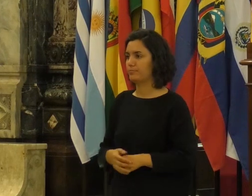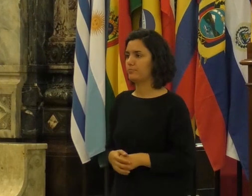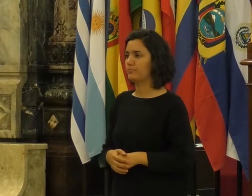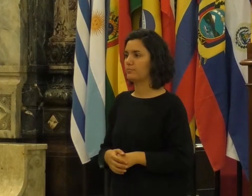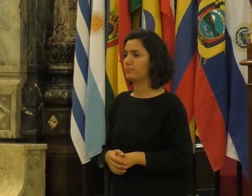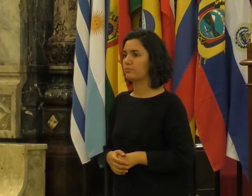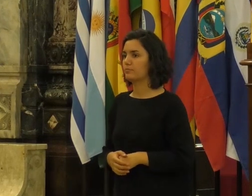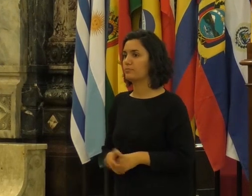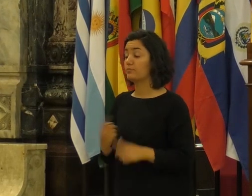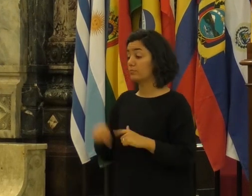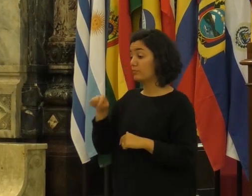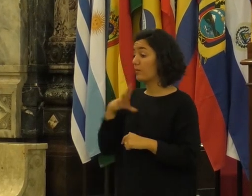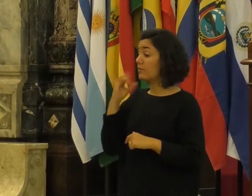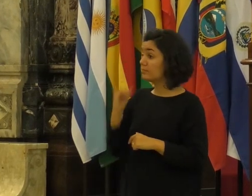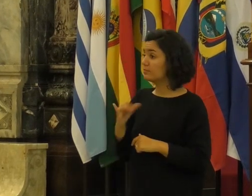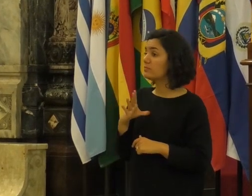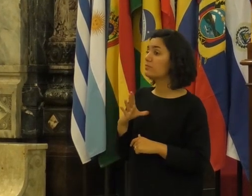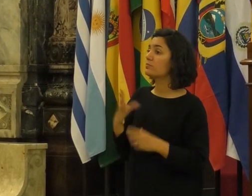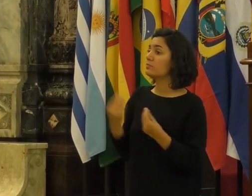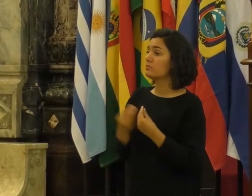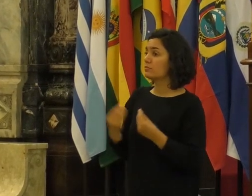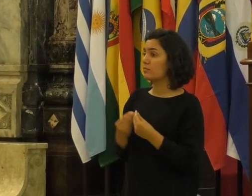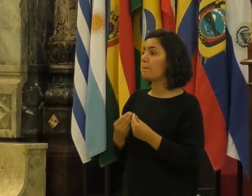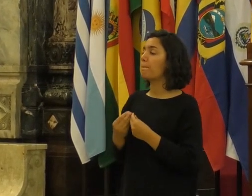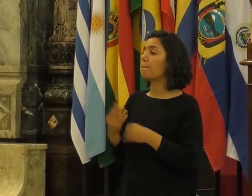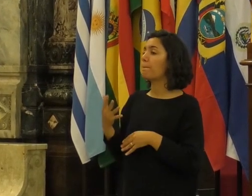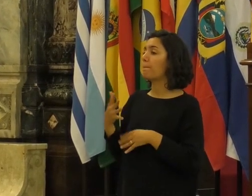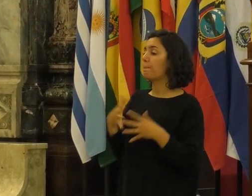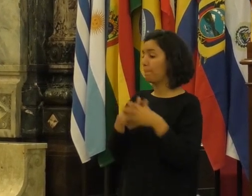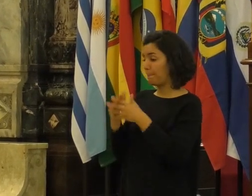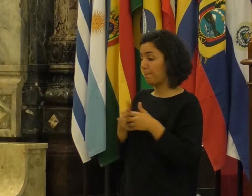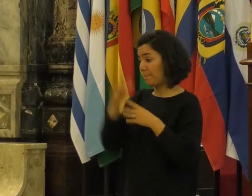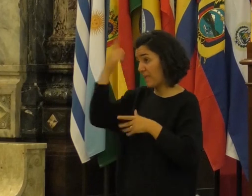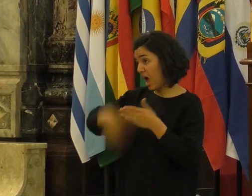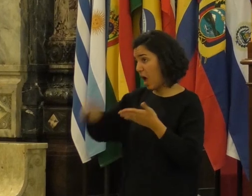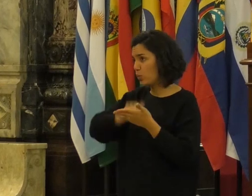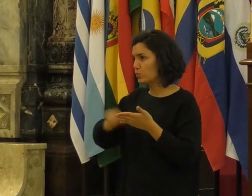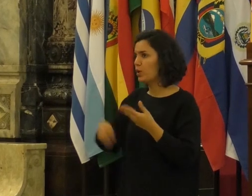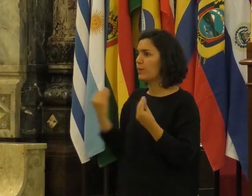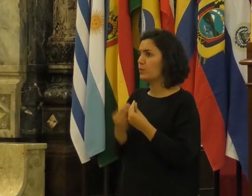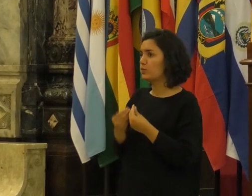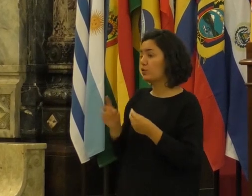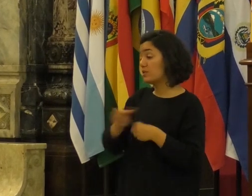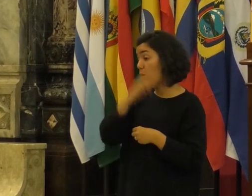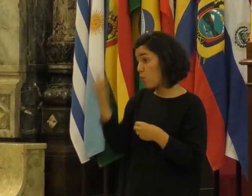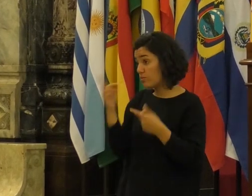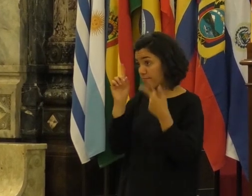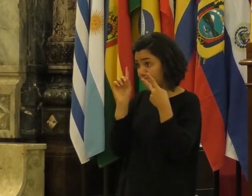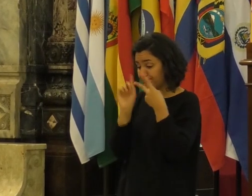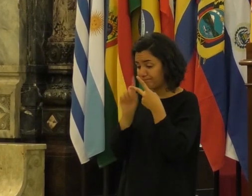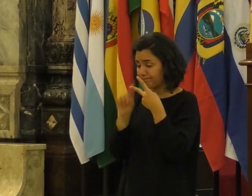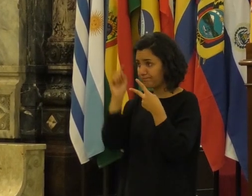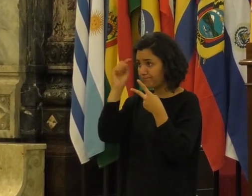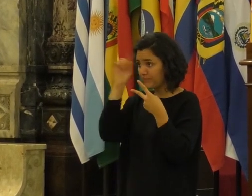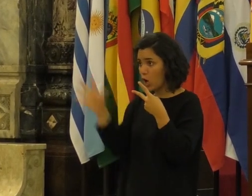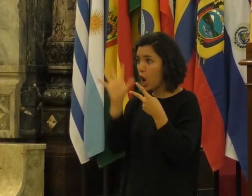Ahí hay mucha influencia de autores norteamericanos. Hay una segunda psicología que es brasileña.